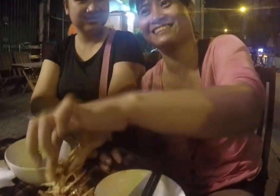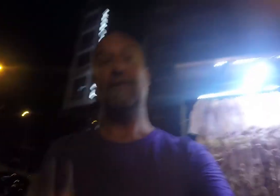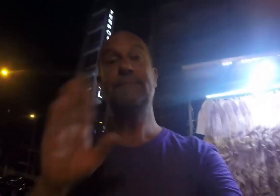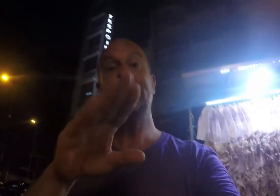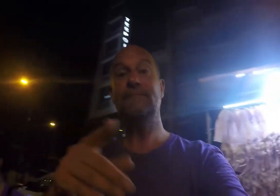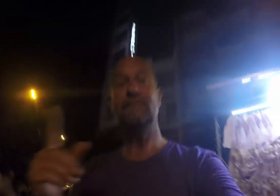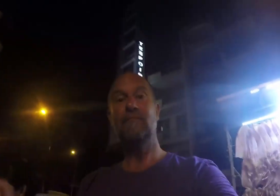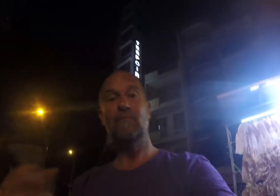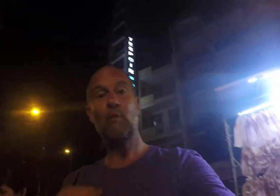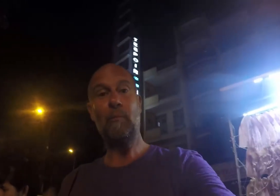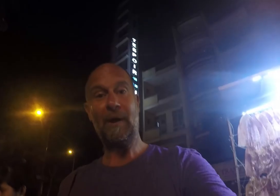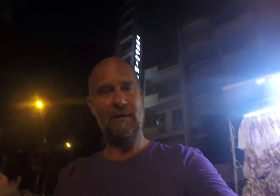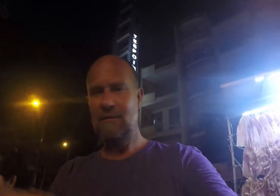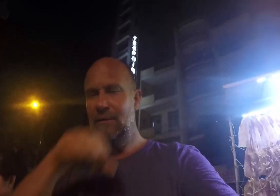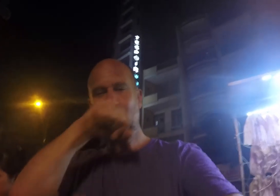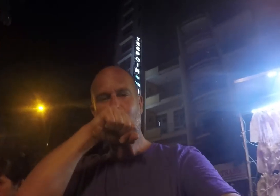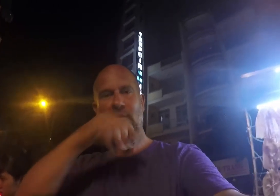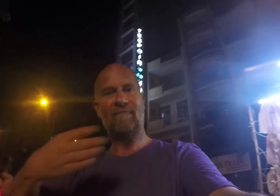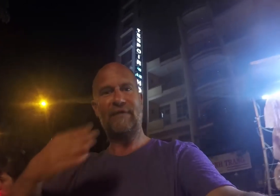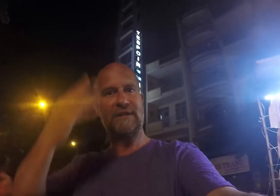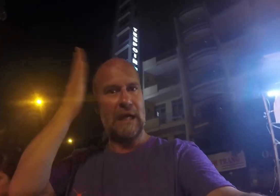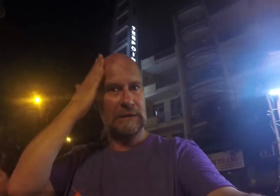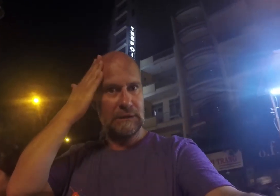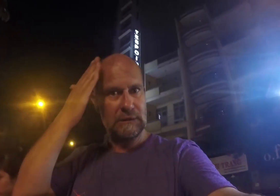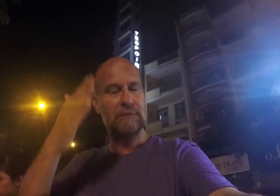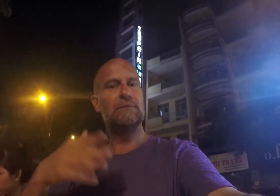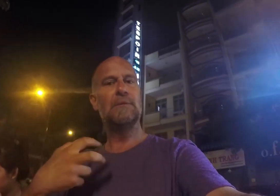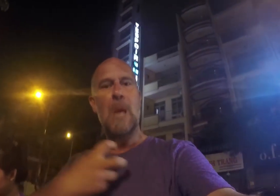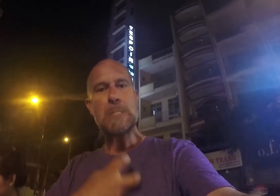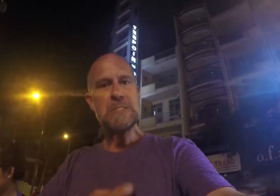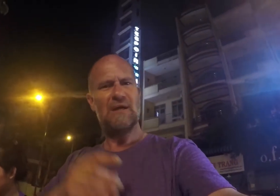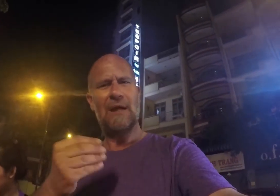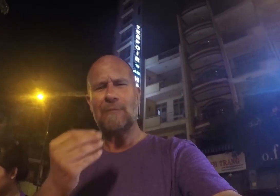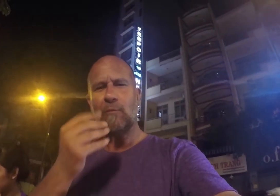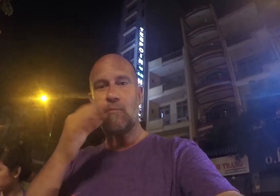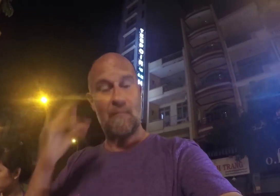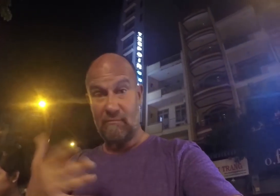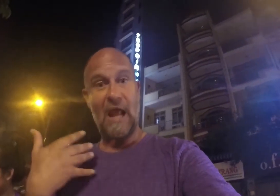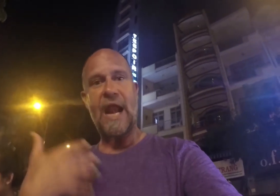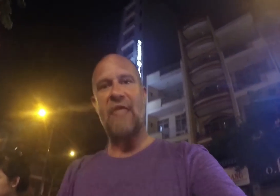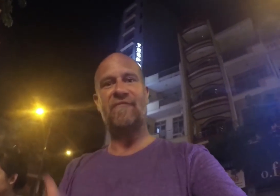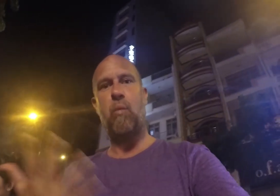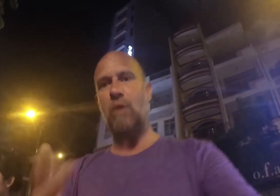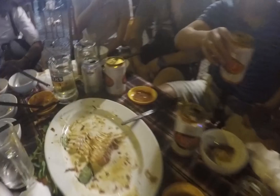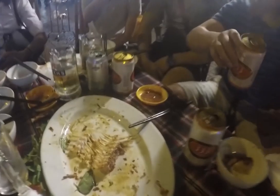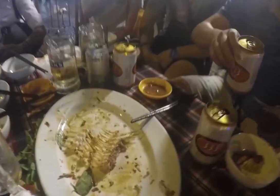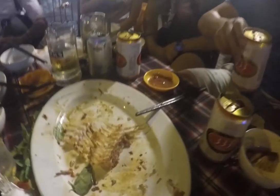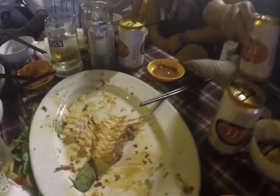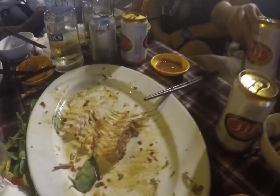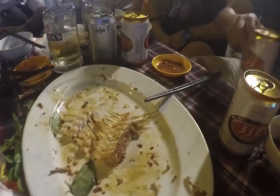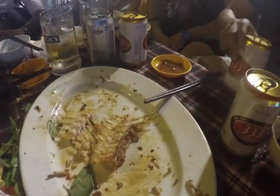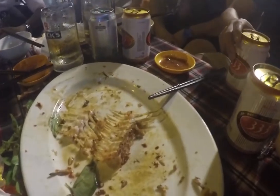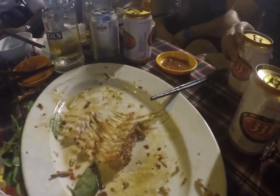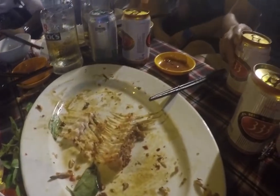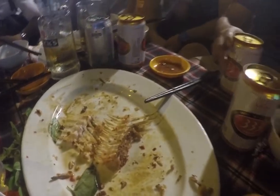Diese Frau isst gerne Fischkopf in der Reihen und knabbert sogar die Geräten ab. Alles, was übrig bleibt, ist das. Cool,